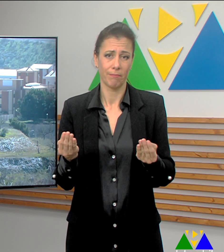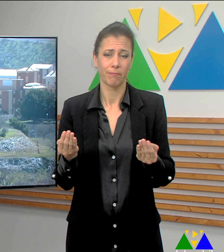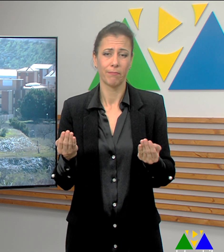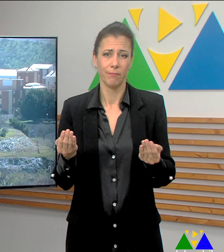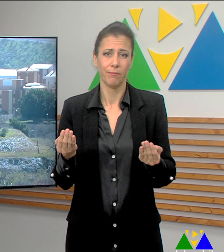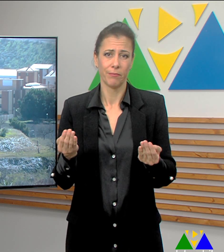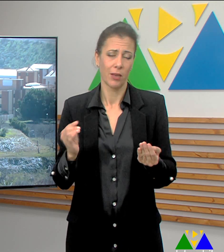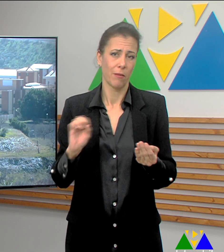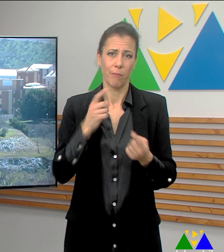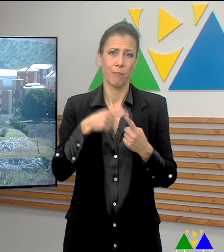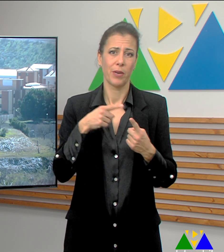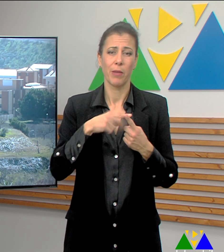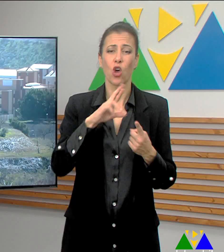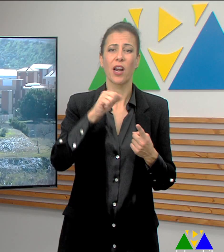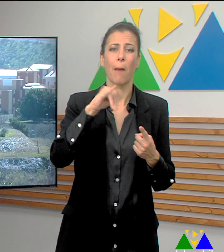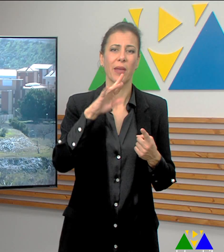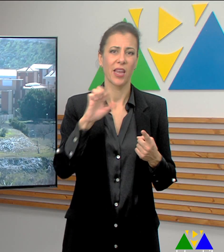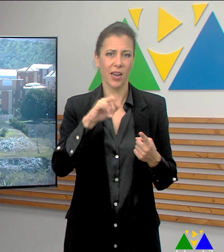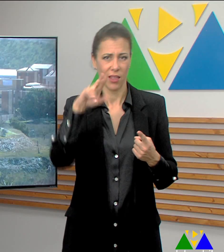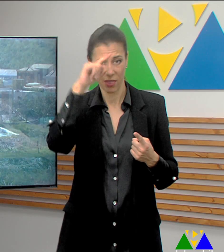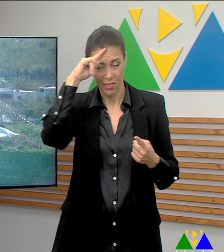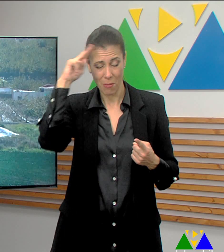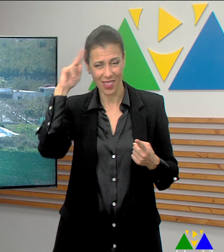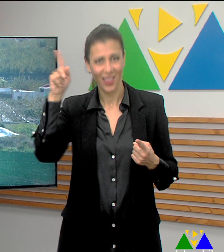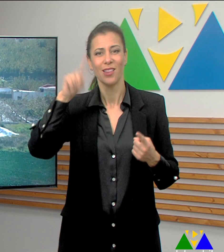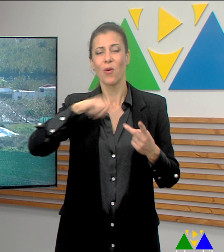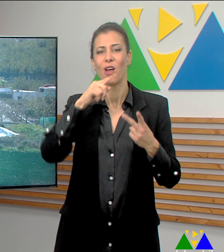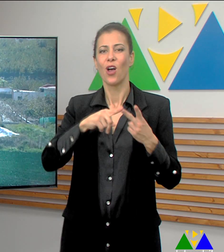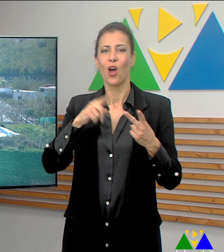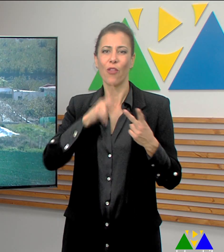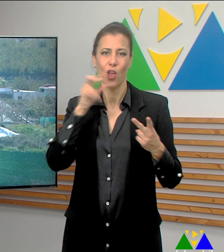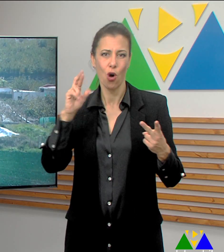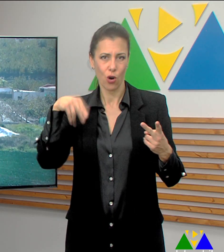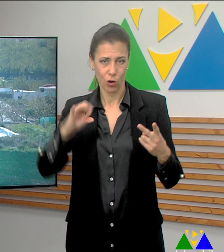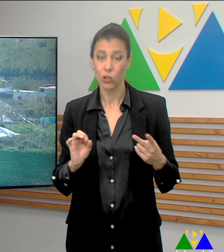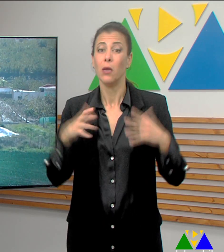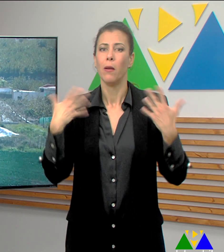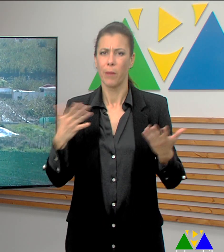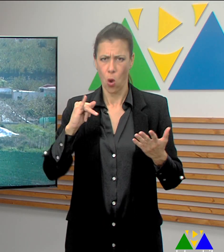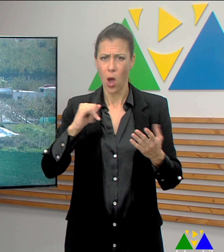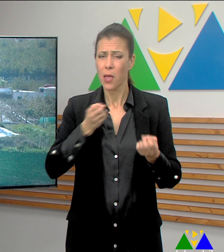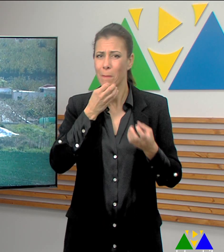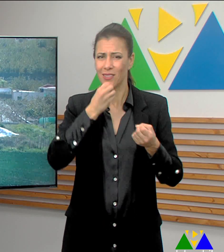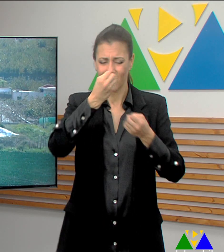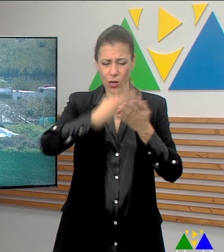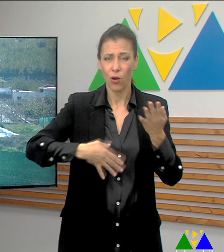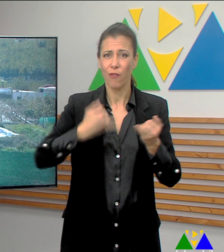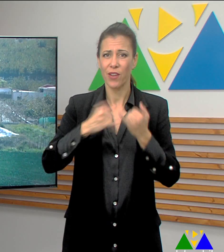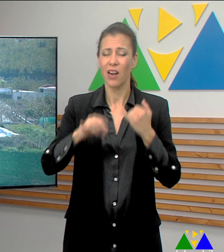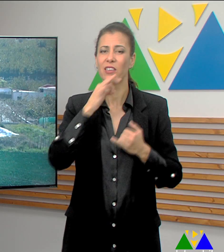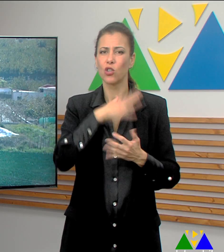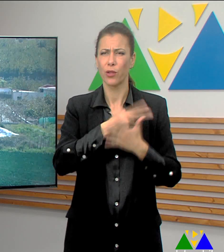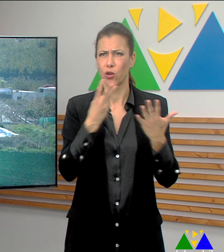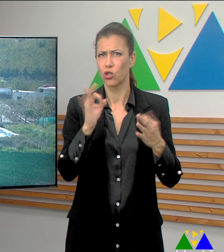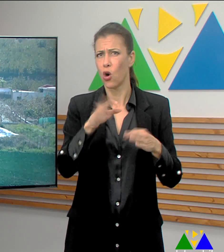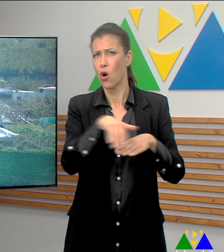que primero empezó Ramírez de Madrid y después los condes de Borno. Hay un inventario, que se conservan los inventarios de finales del siglo XVIII, perdón,